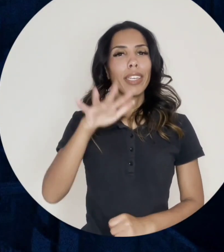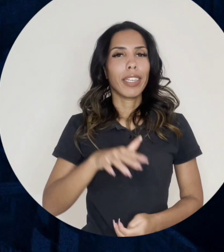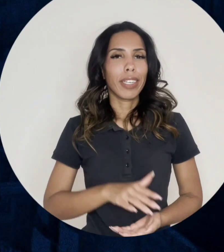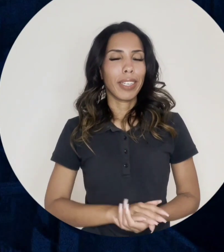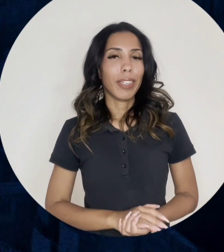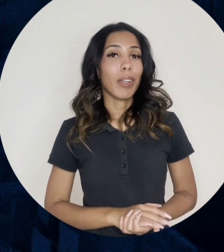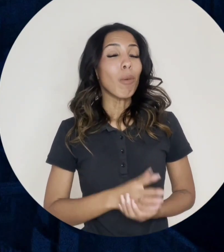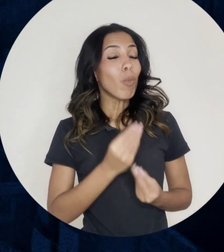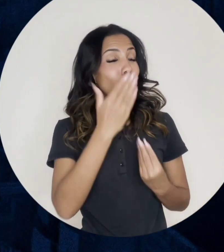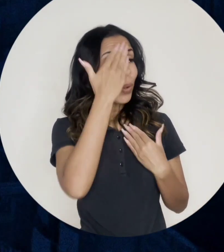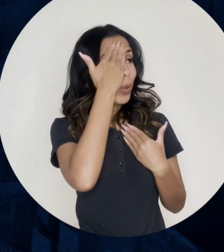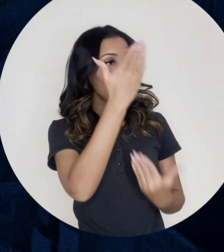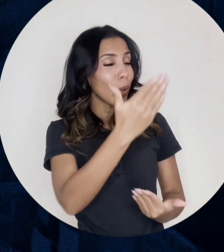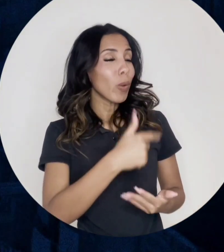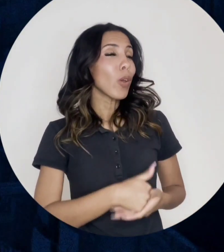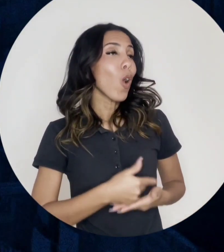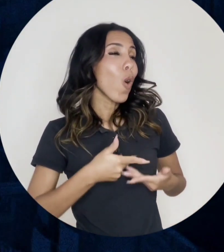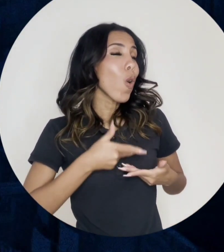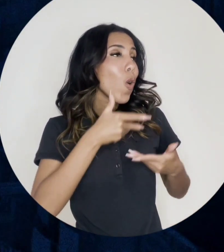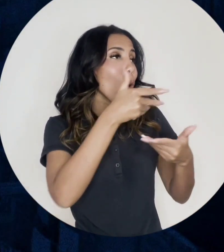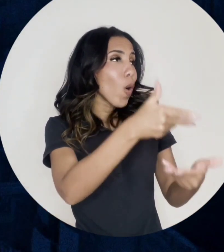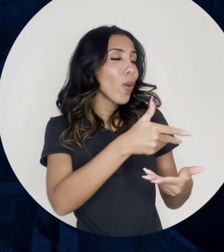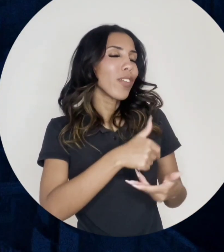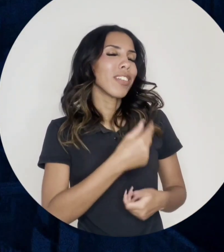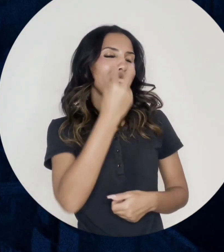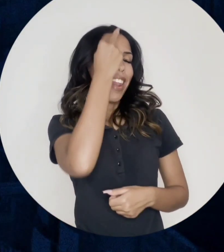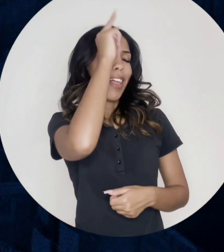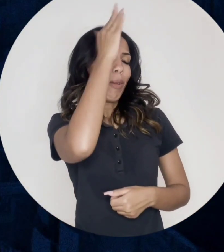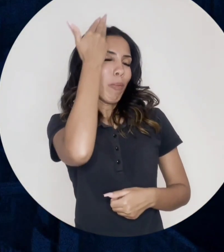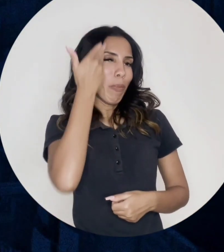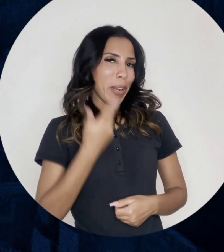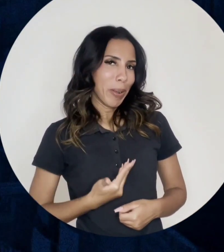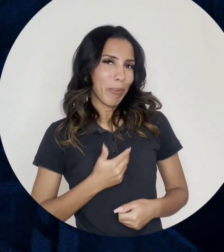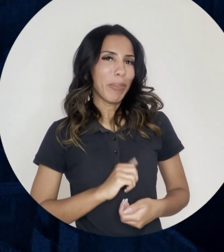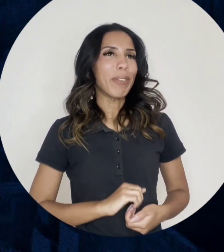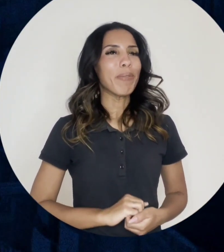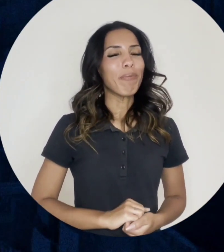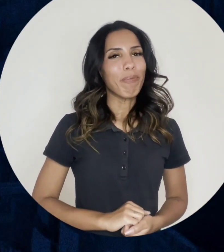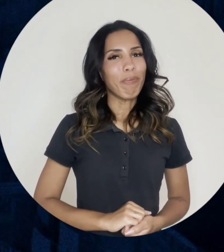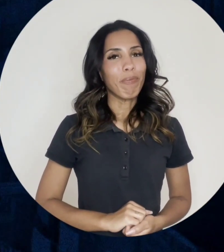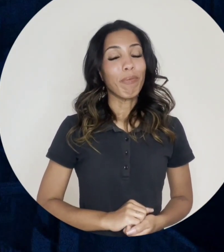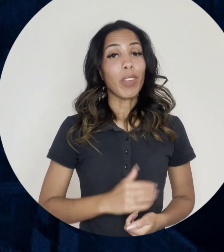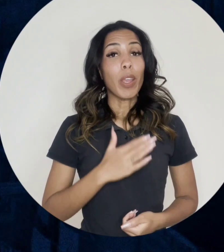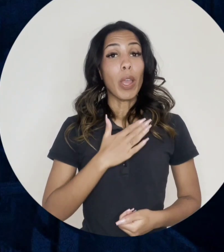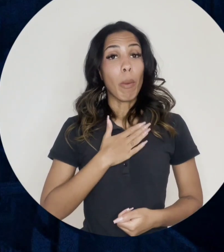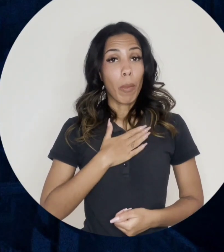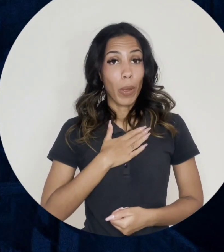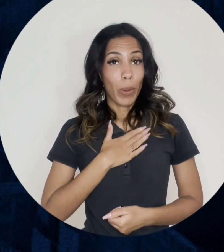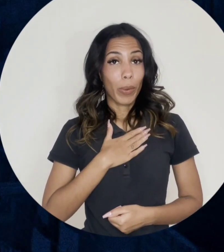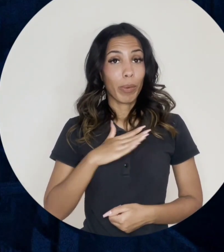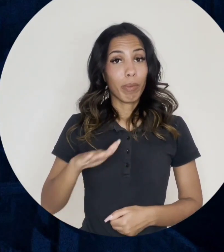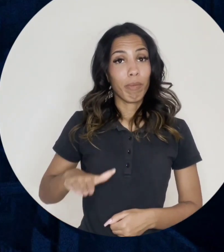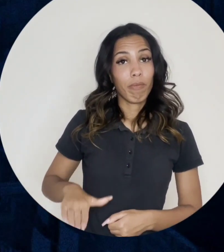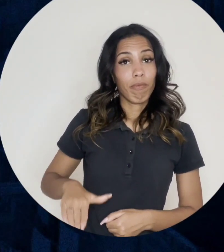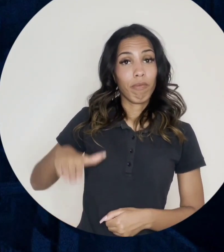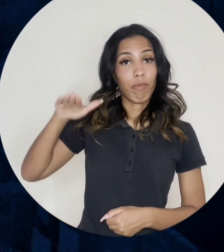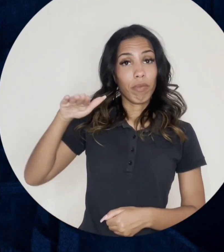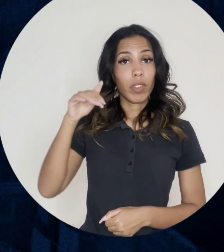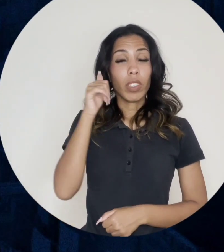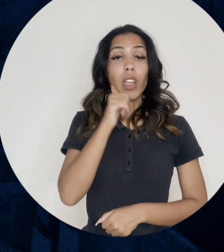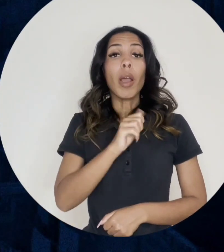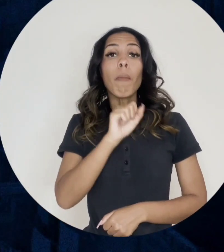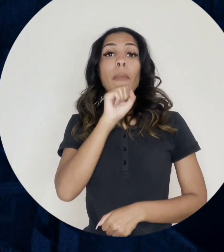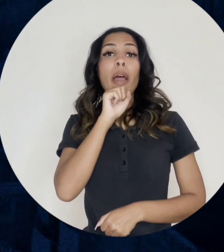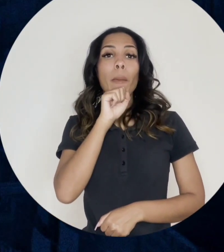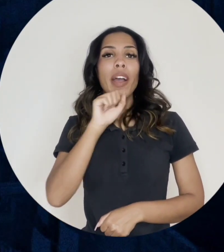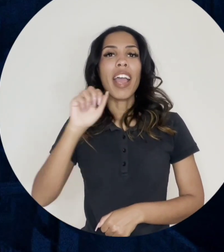obrigado, né? Pelo convite, né? Pela lembrança. A minha origem, minha mãe veio de